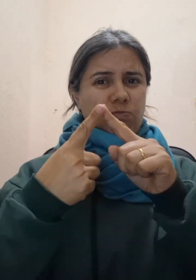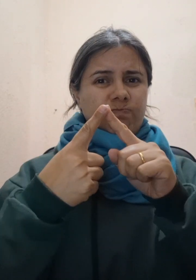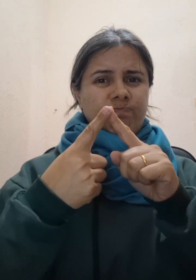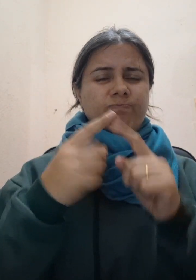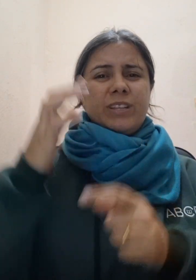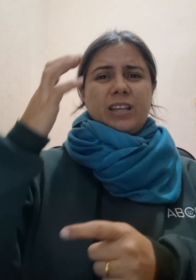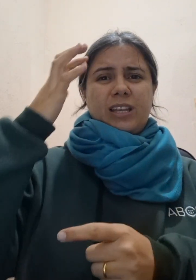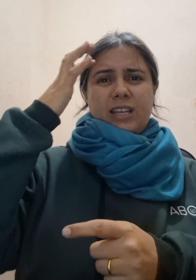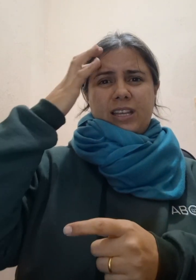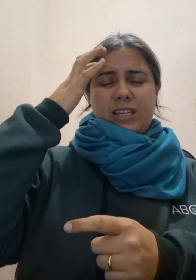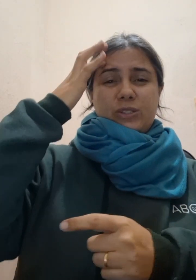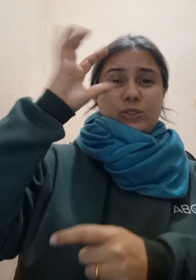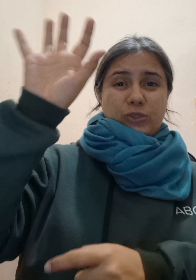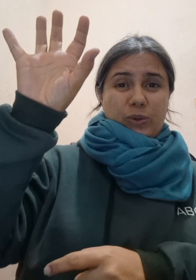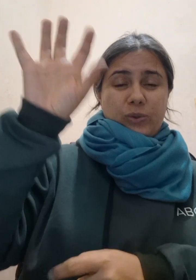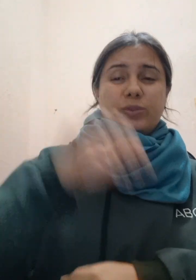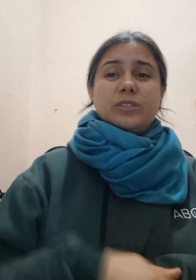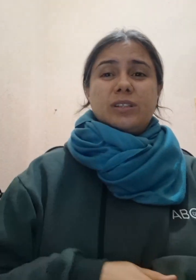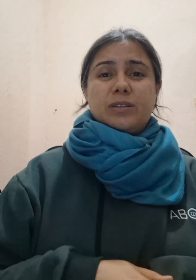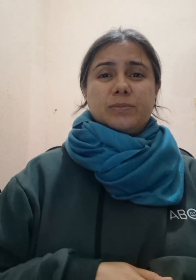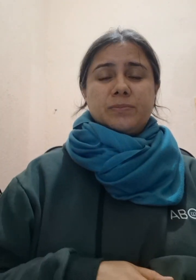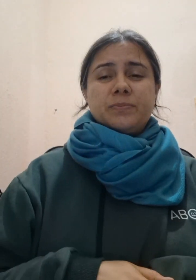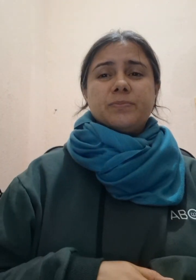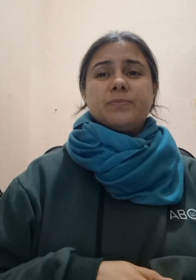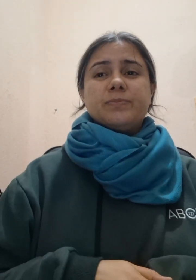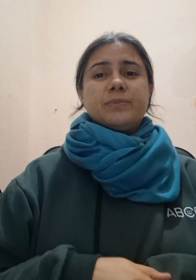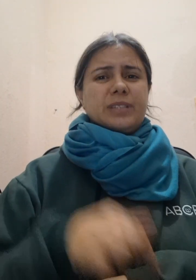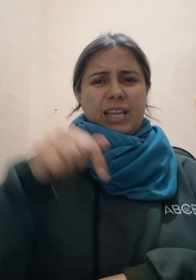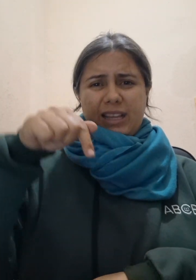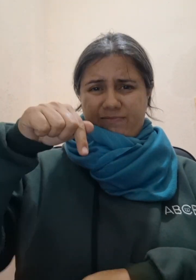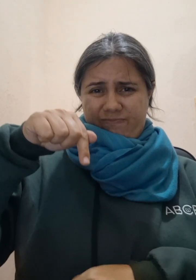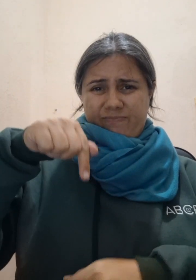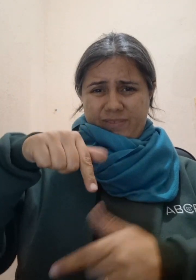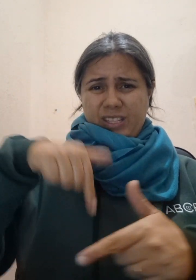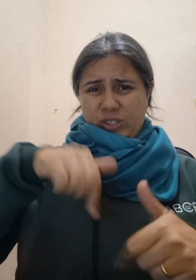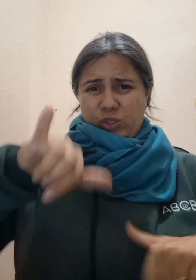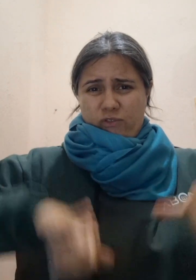ver, entender. O primeiro, a solução